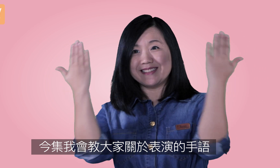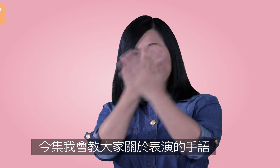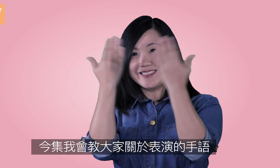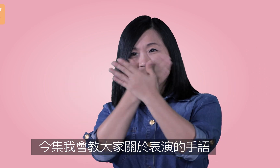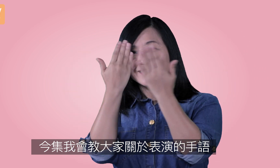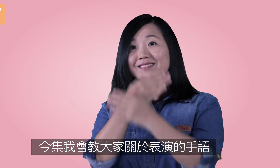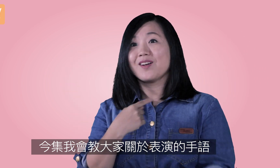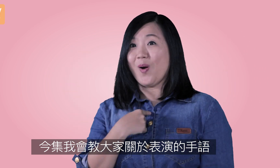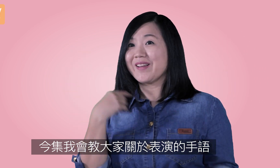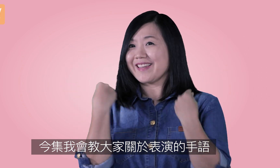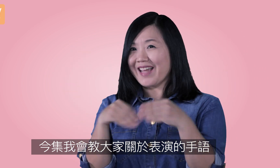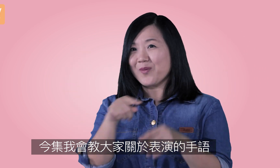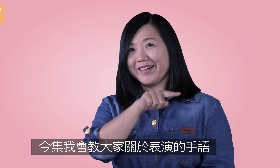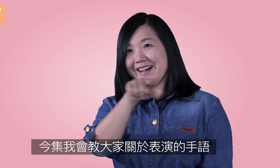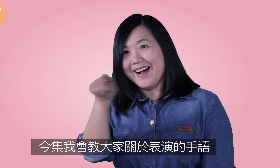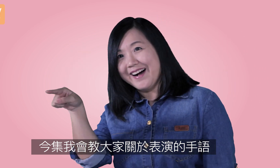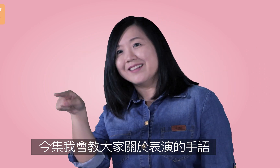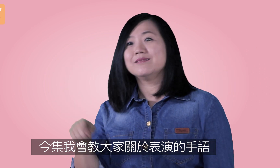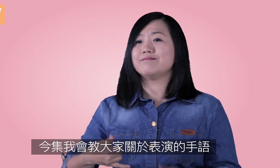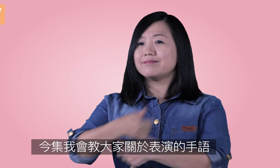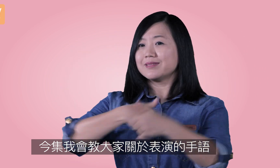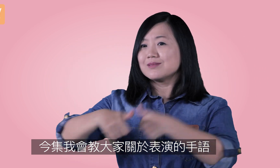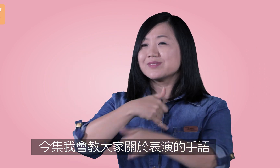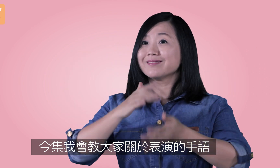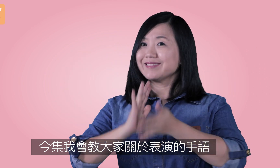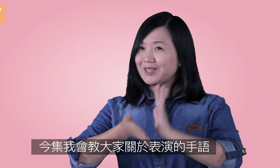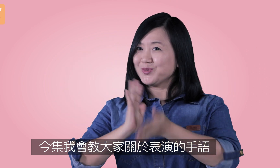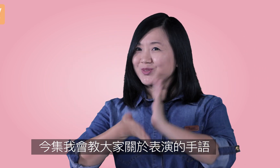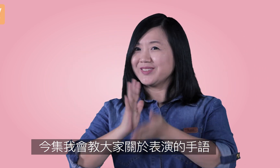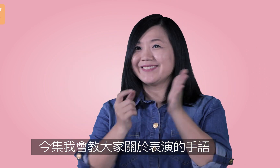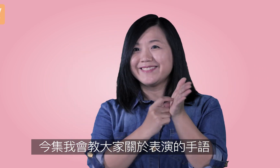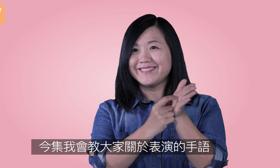今集我会教大家关于表演的手语。